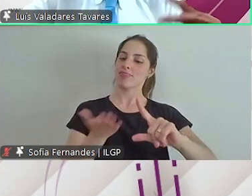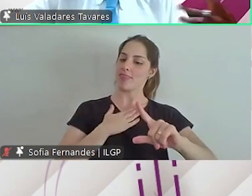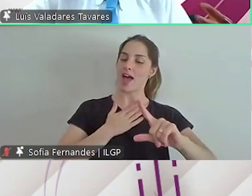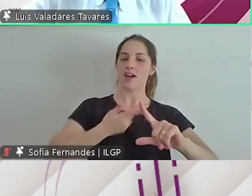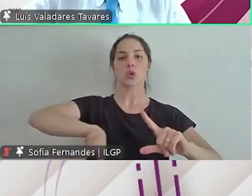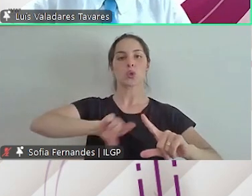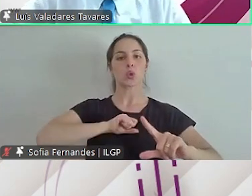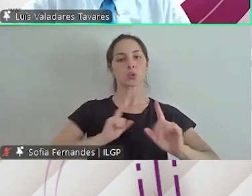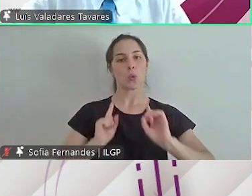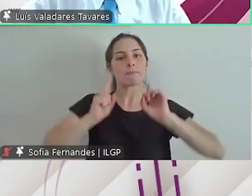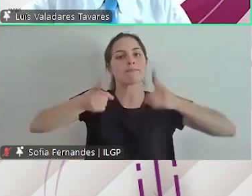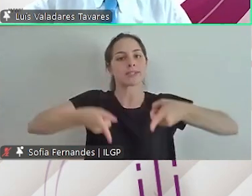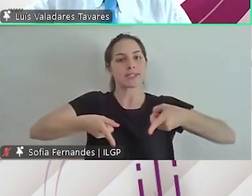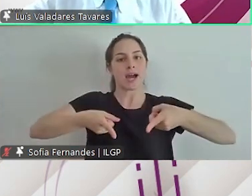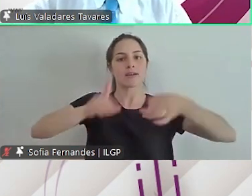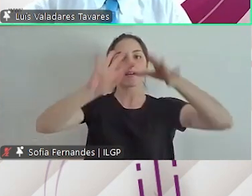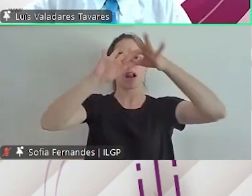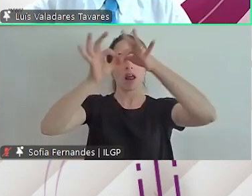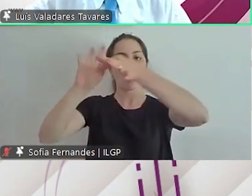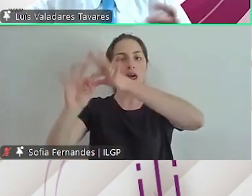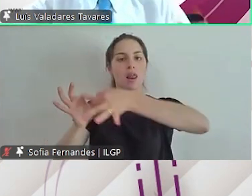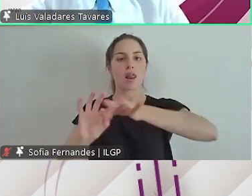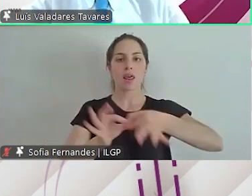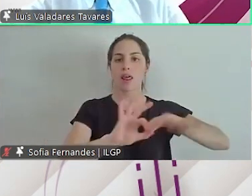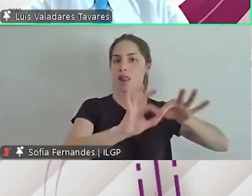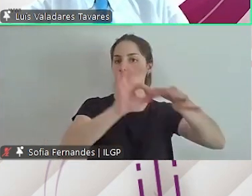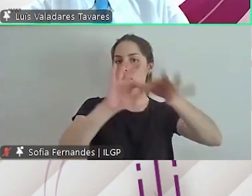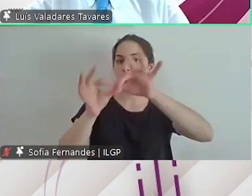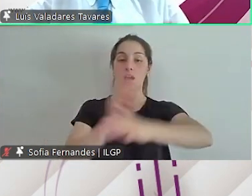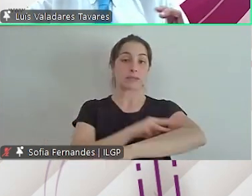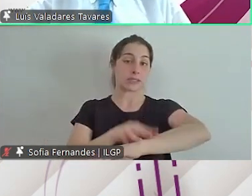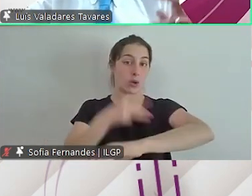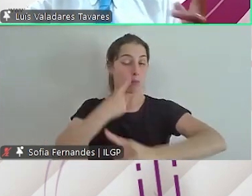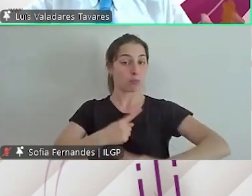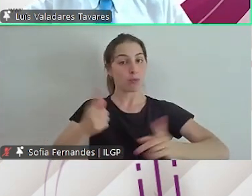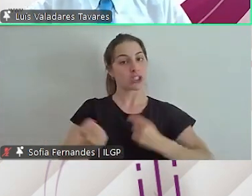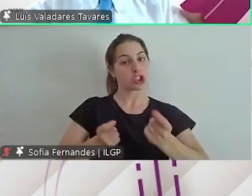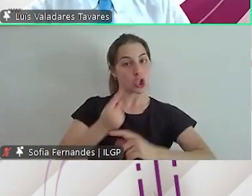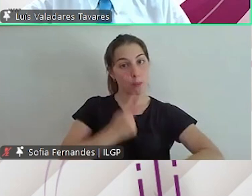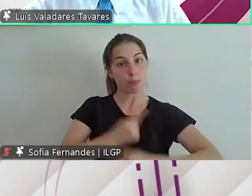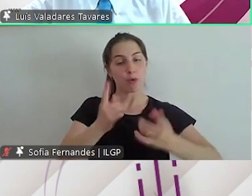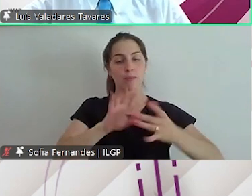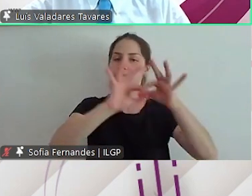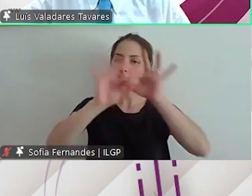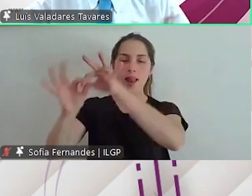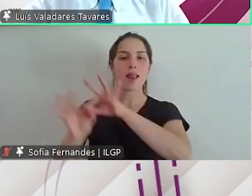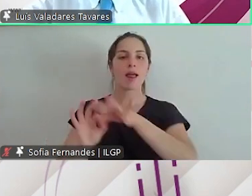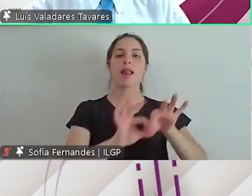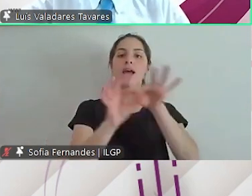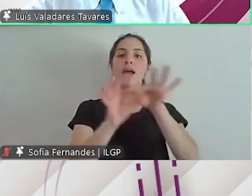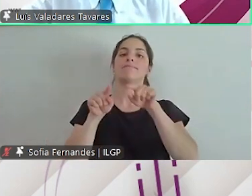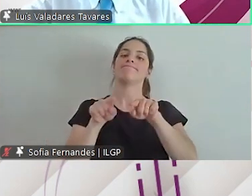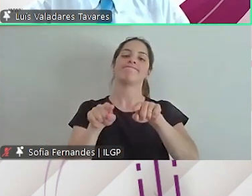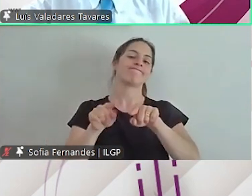certa racionalidade na nossa gestão pública, na nossa administração pública, e essa racionalidade